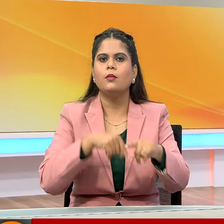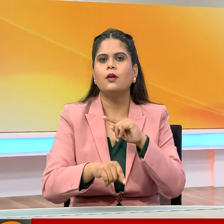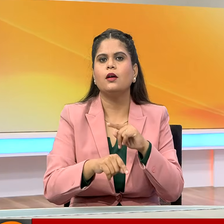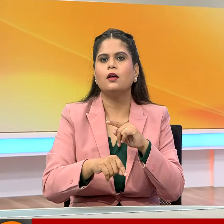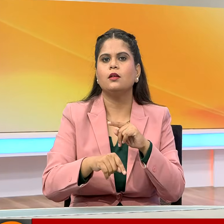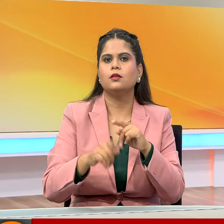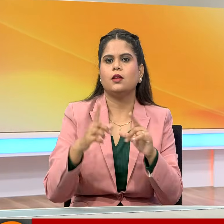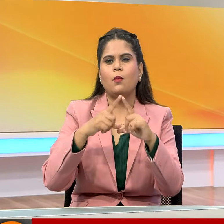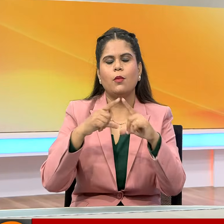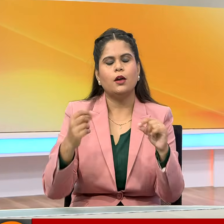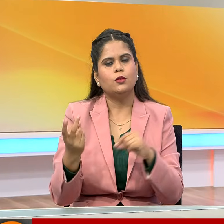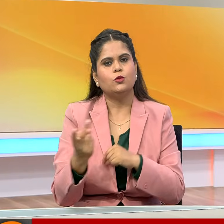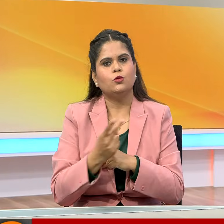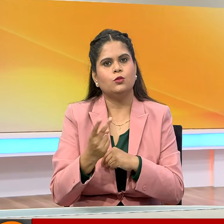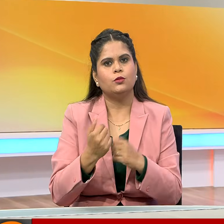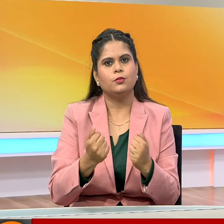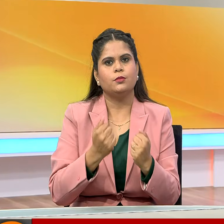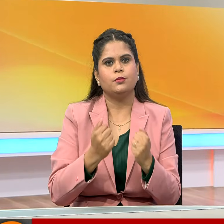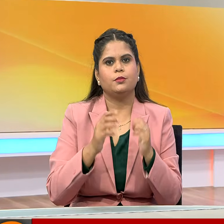है।